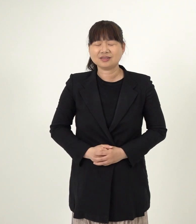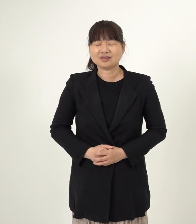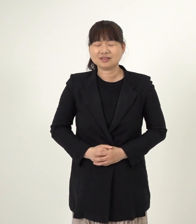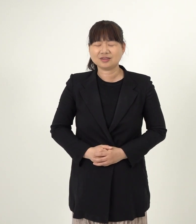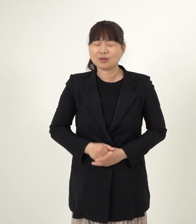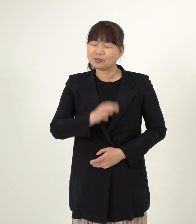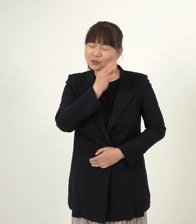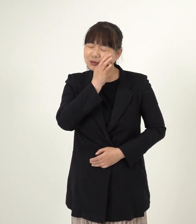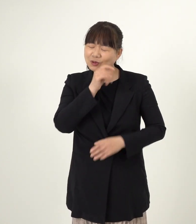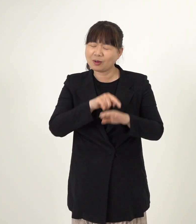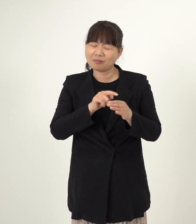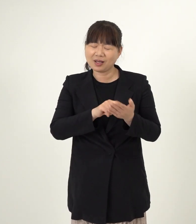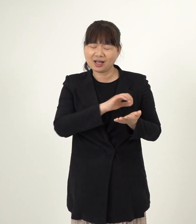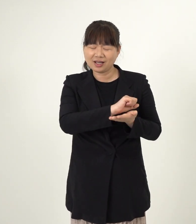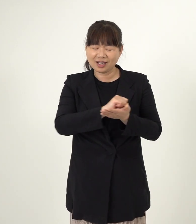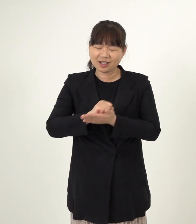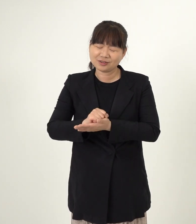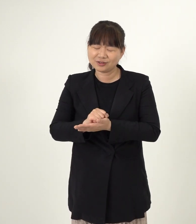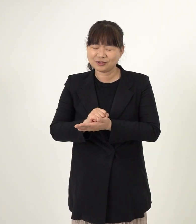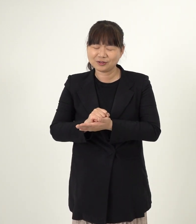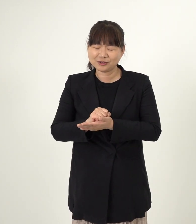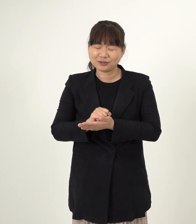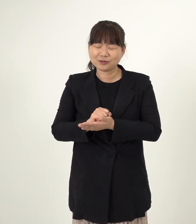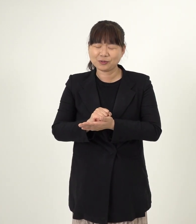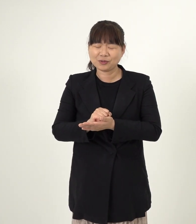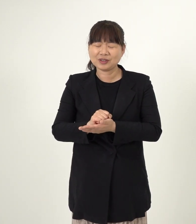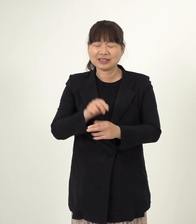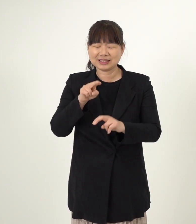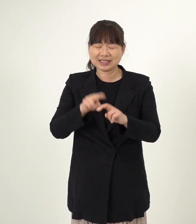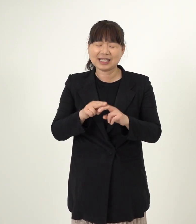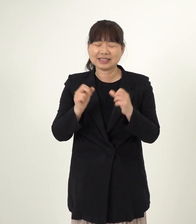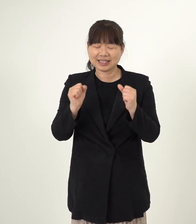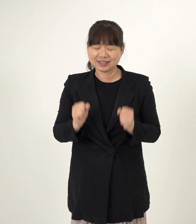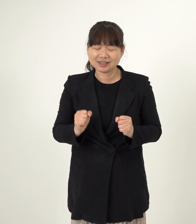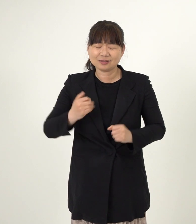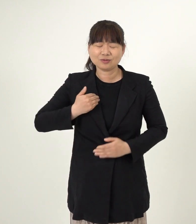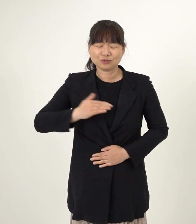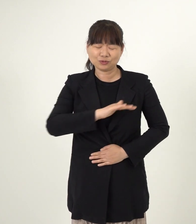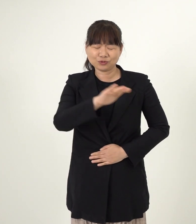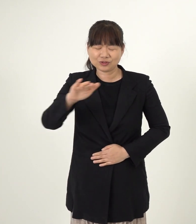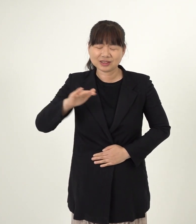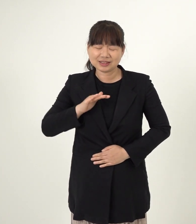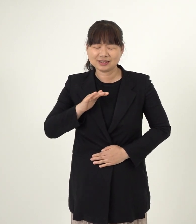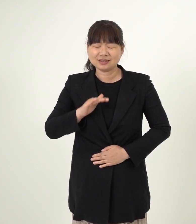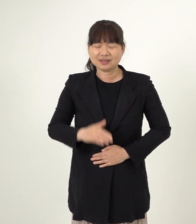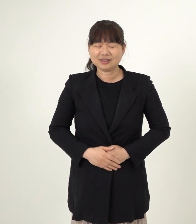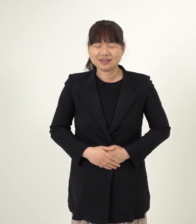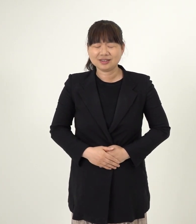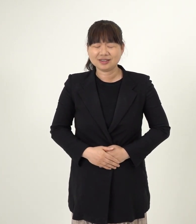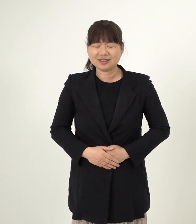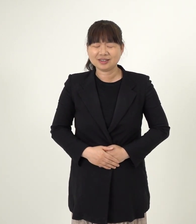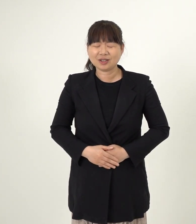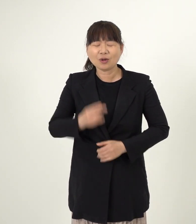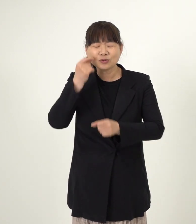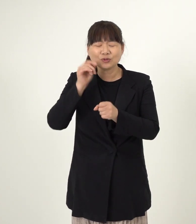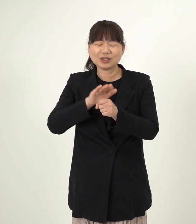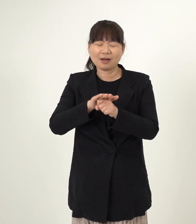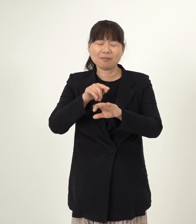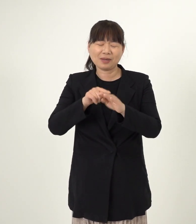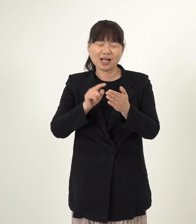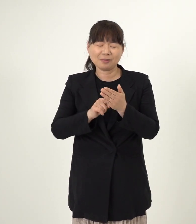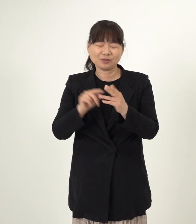부끄러운 마음으로 어쩔 줄 모르는 심정으로 여기 서 있는 우리들을 깊은 눈으로